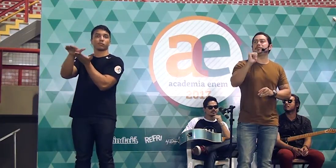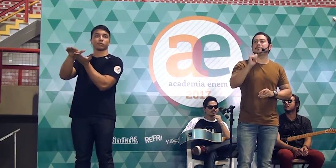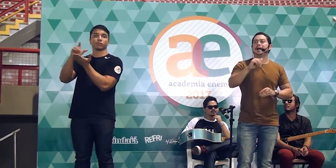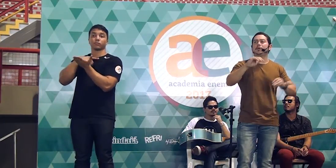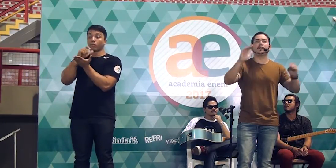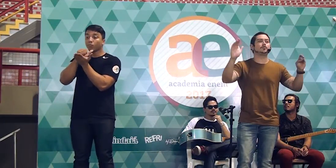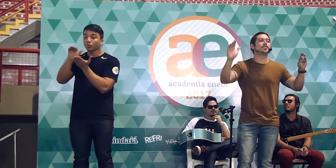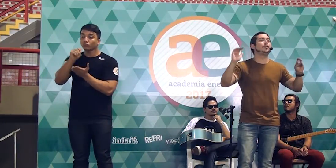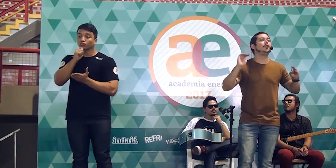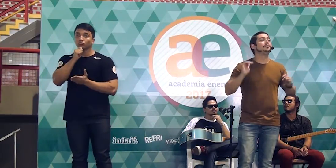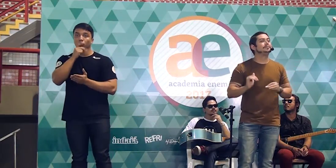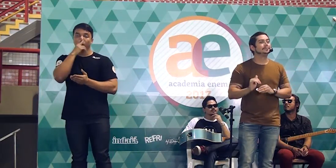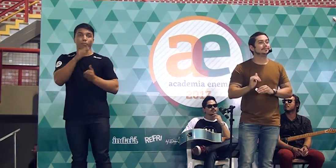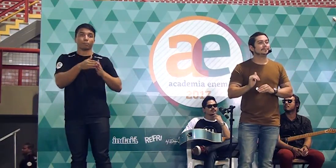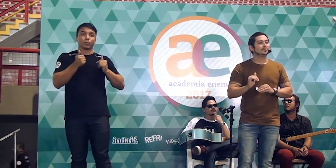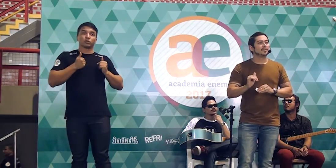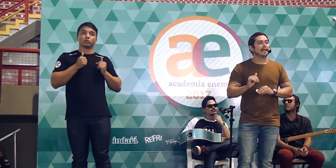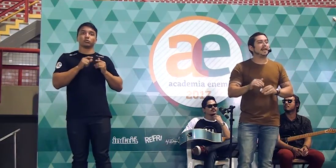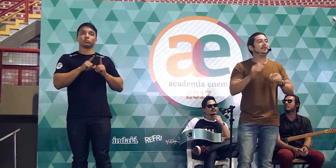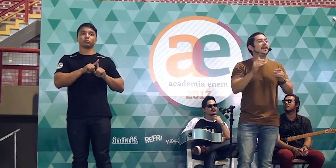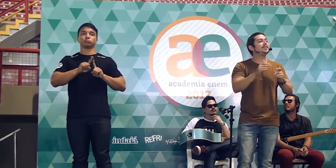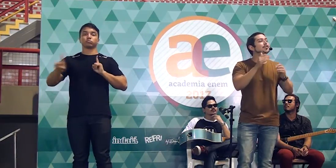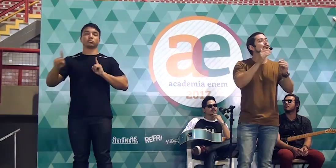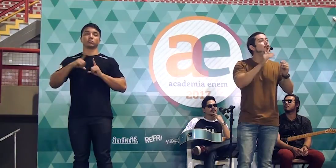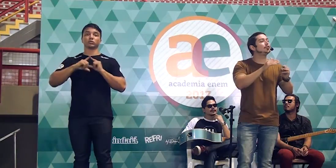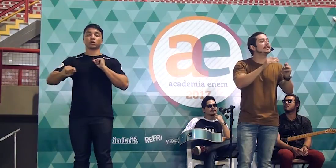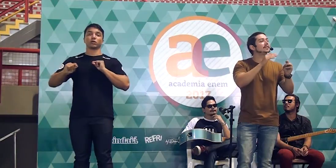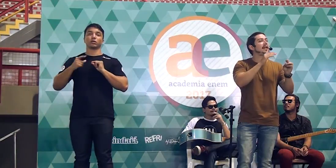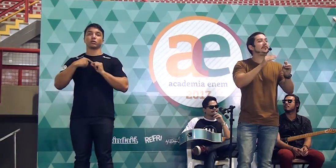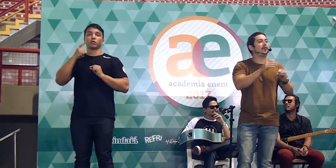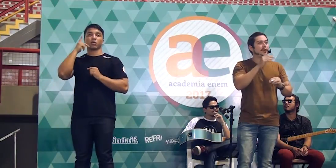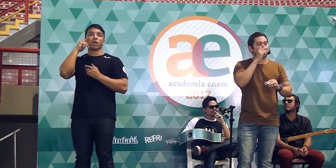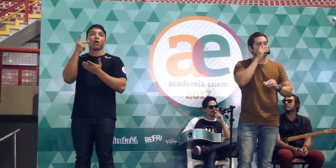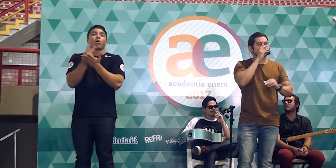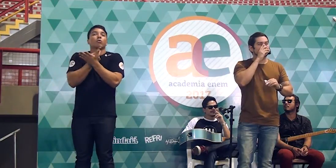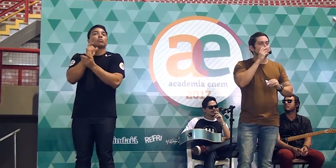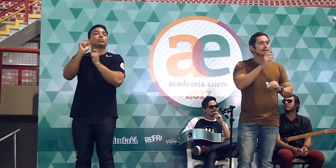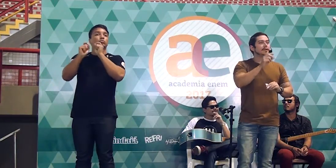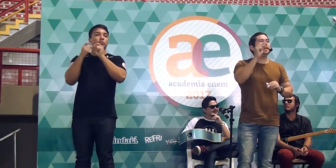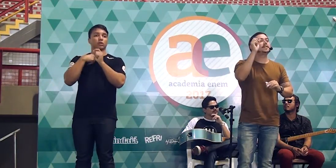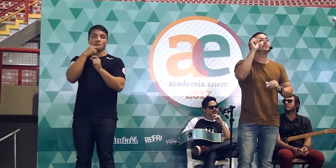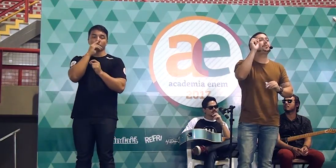de ser impeachmentado, renunciou. Ele fez escuta telefônica,